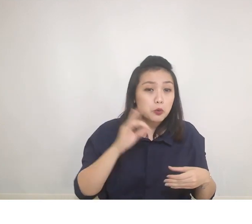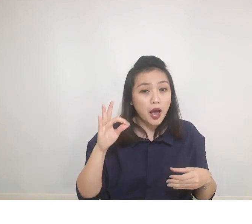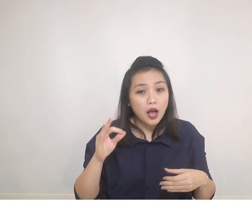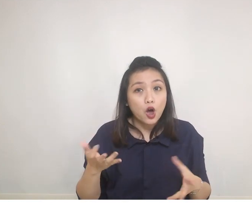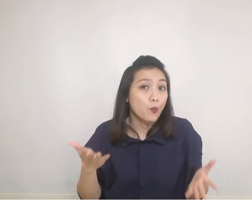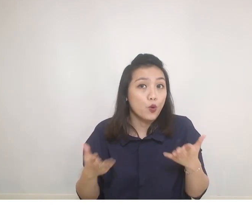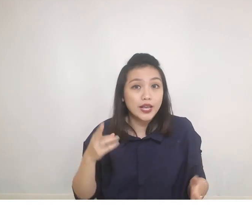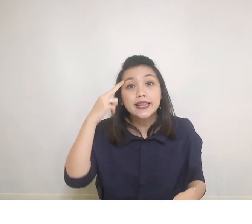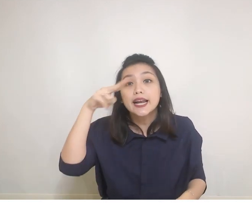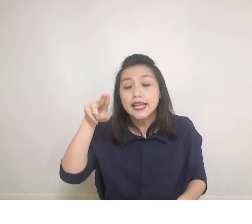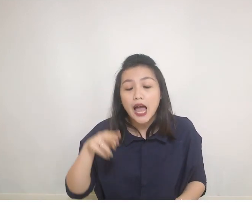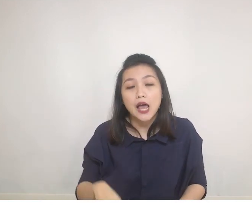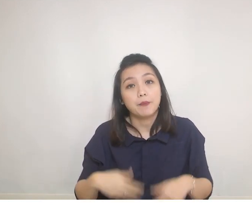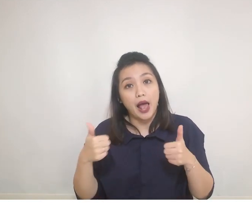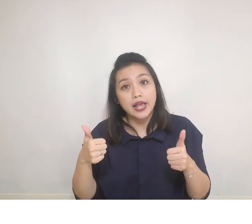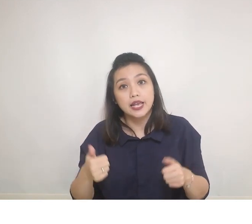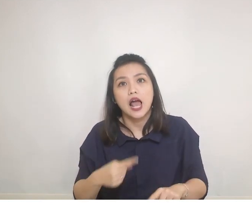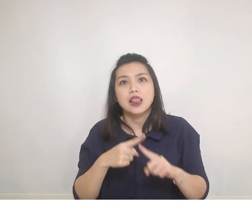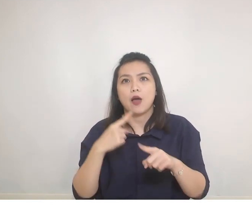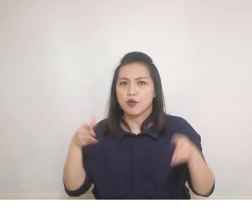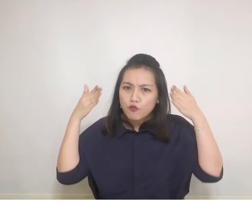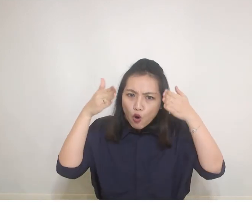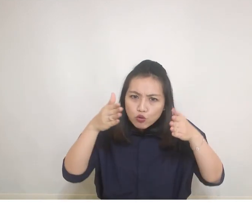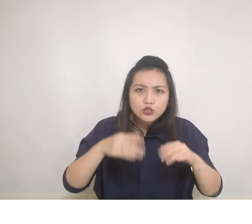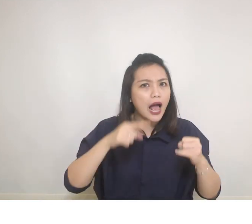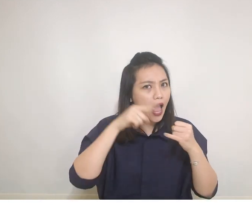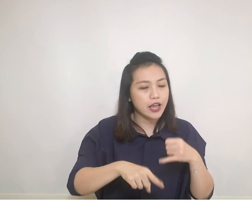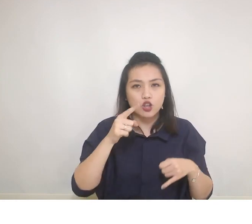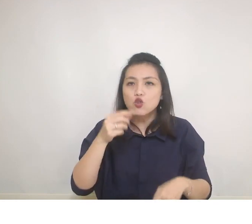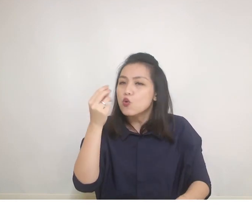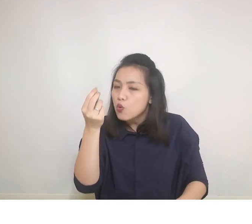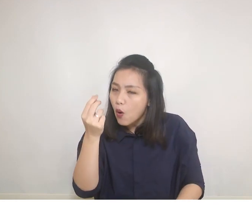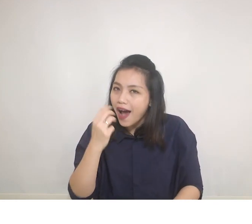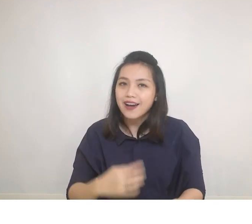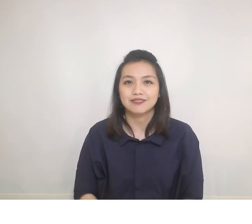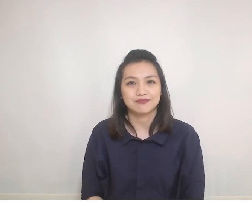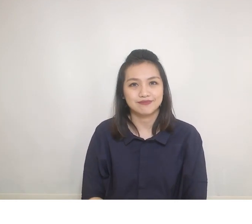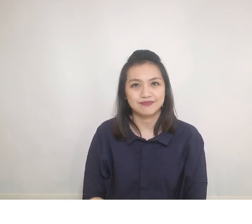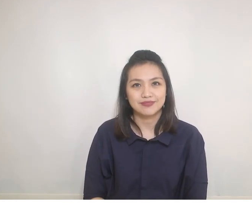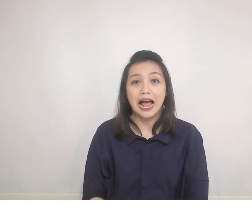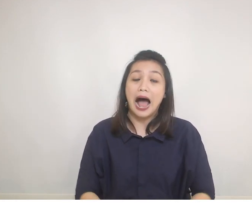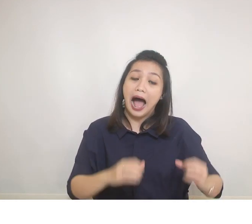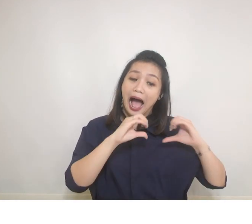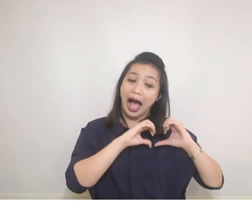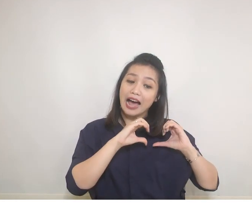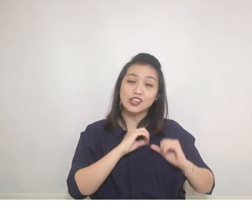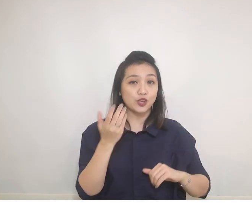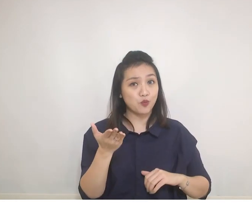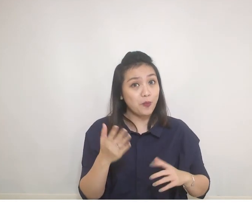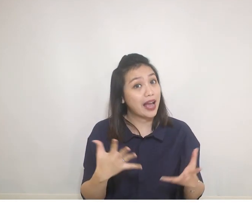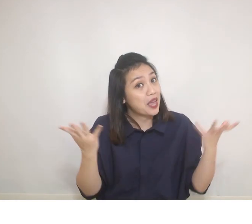dari Johan sama Nia ini. Wah, ini ada kesaksian apa ini dari Johan sama Nia ini? Ya, kalau dari saya, dulunya tuh saya